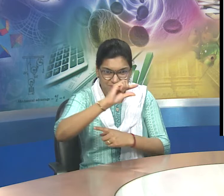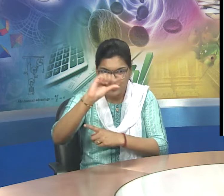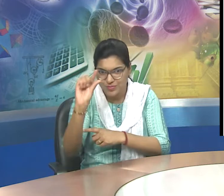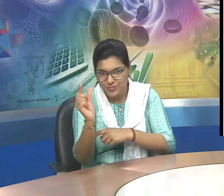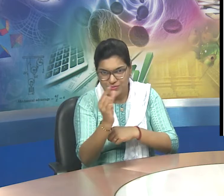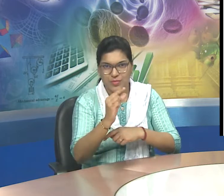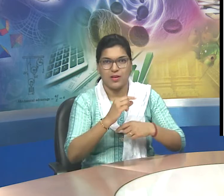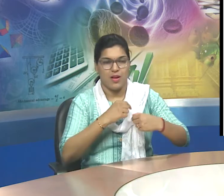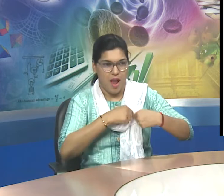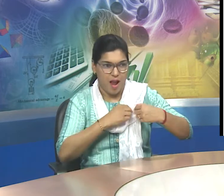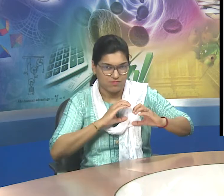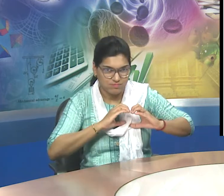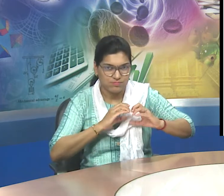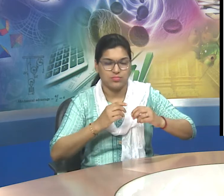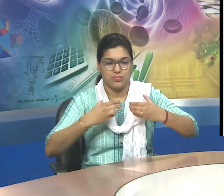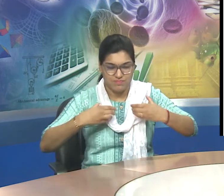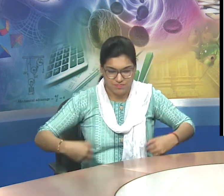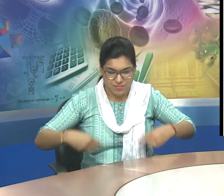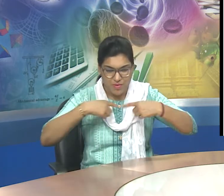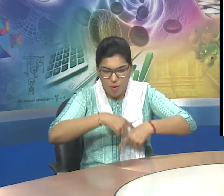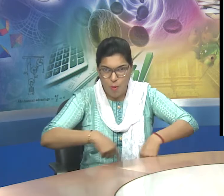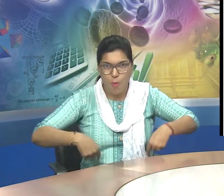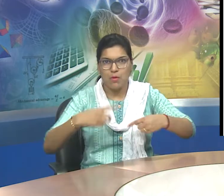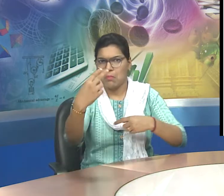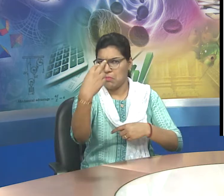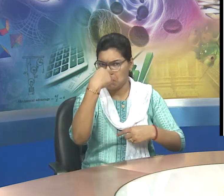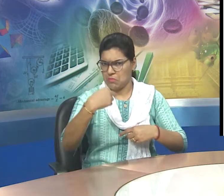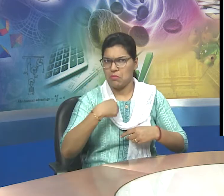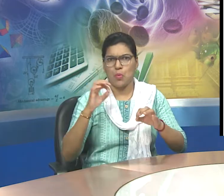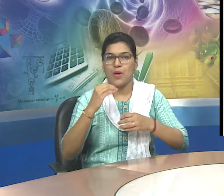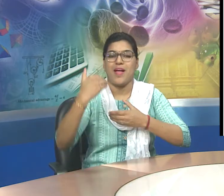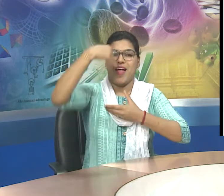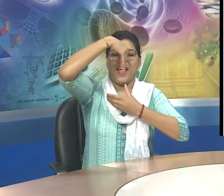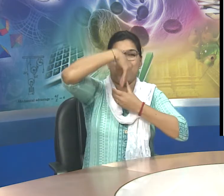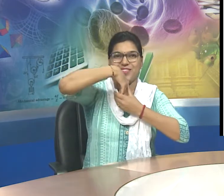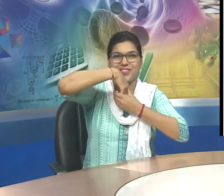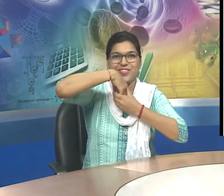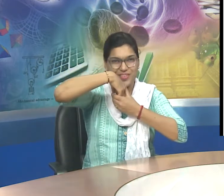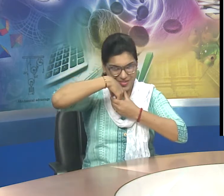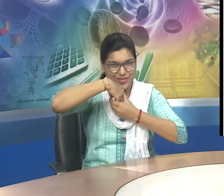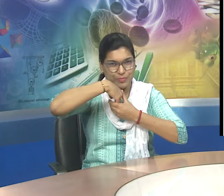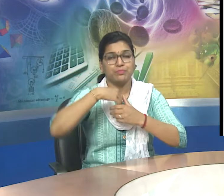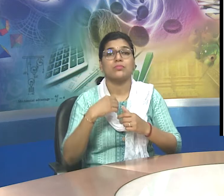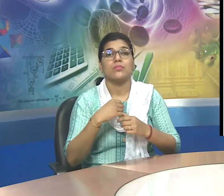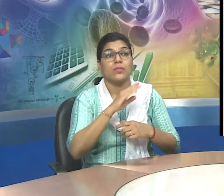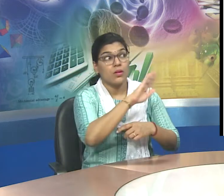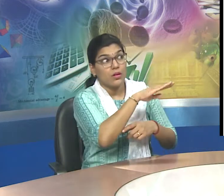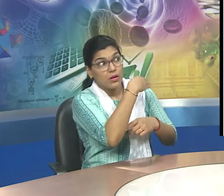भी डाइजेस्टिव सिस्टम, जो पाचन तंत्र के सिस्टम आप देख नहीं सकते हैं, तो वो सब इंटरनल ऑर्गन्स